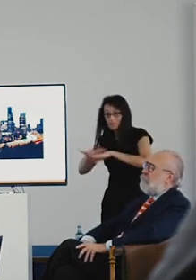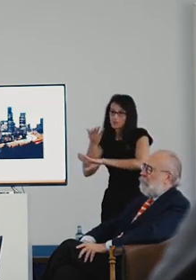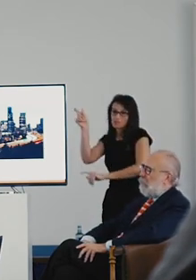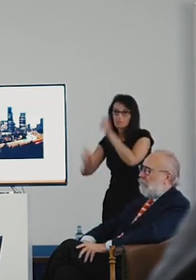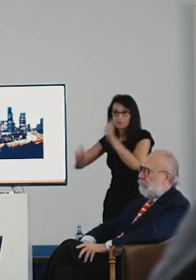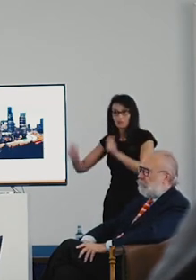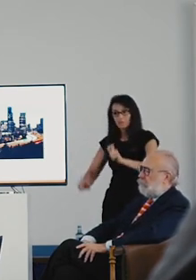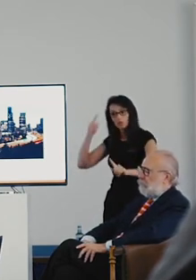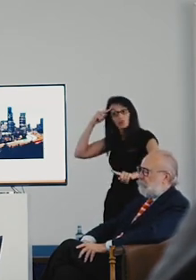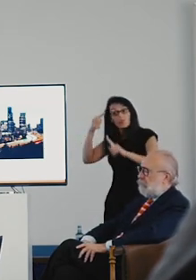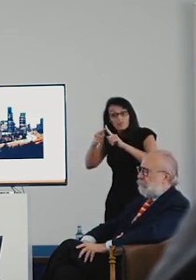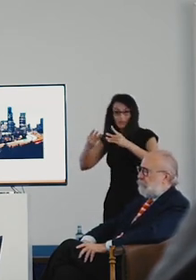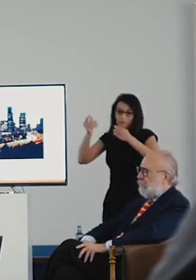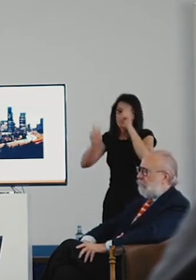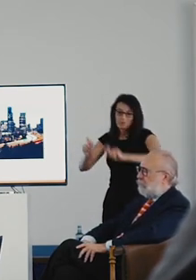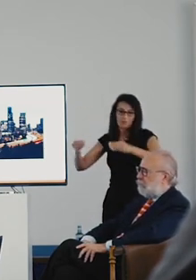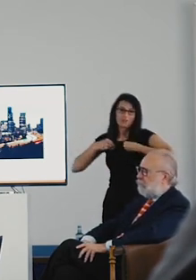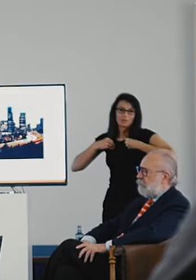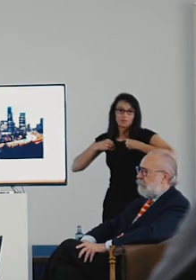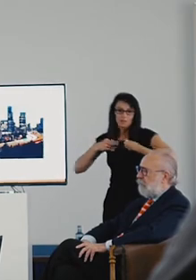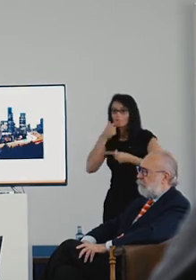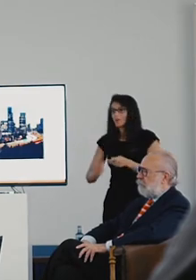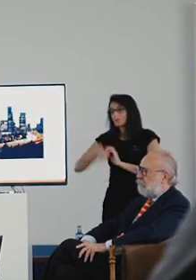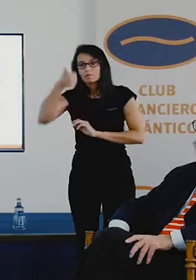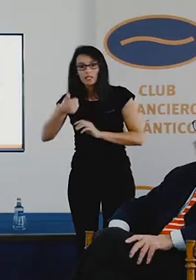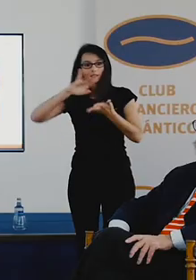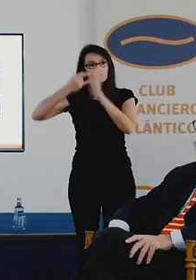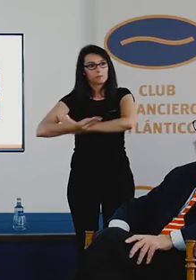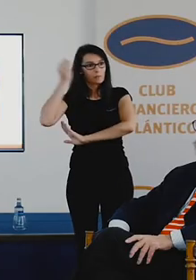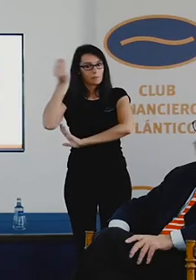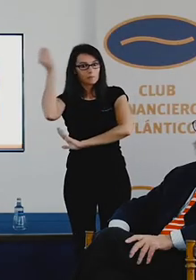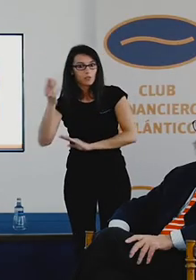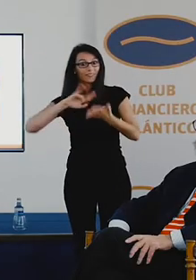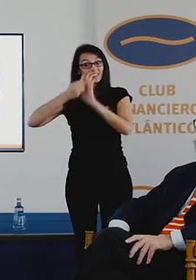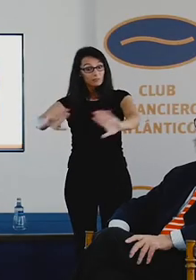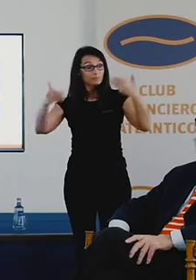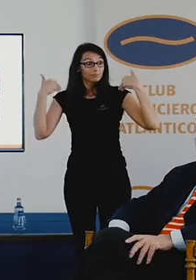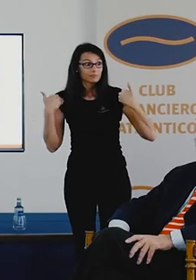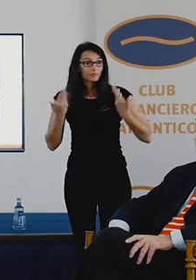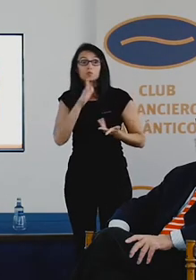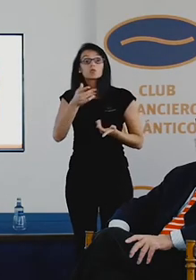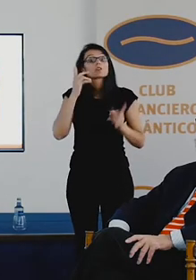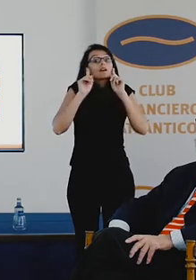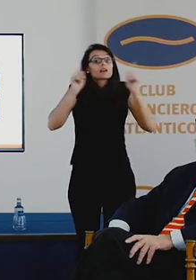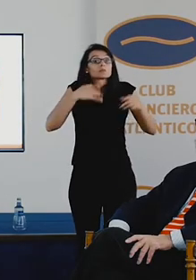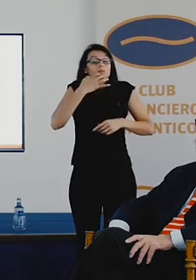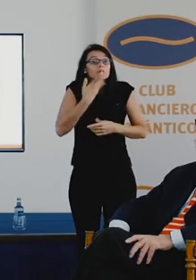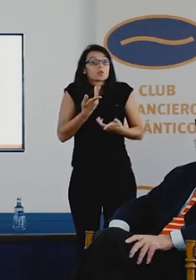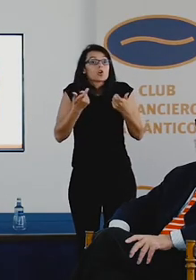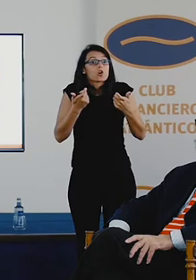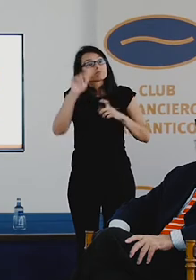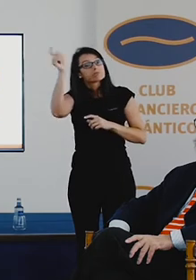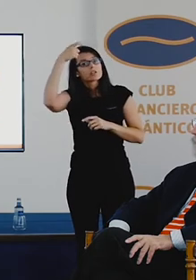facilitar la vida, por un lado, a las personas con mejor tecnología, tecnología responsable. De hecho, manejamos el concepto, lo veréis,